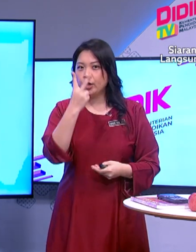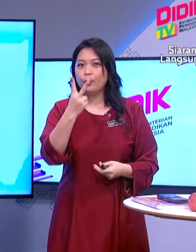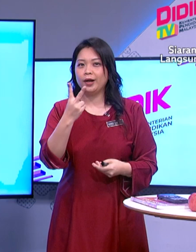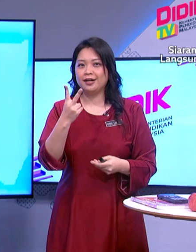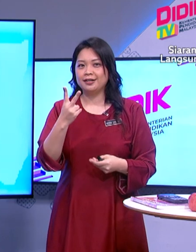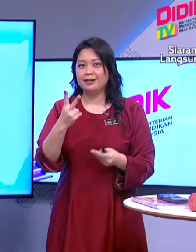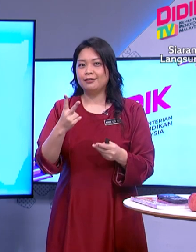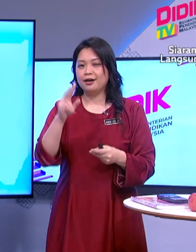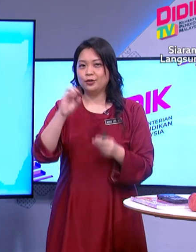tengok pula